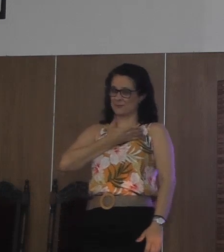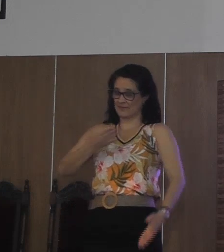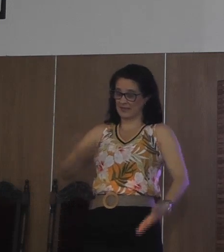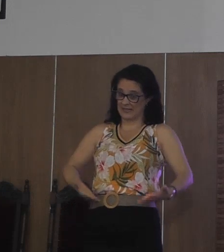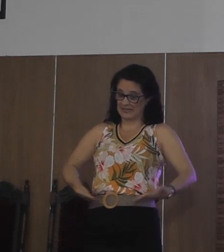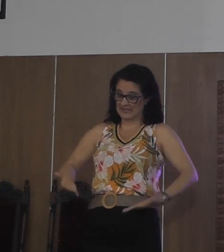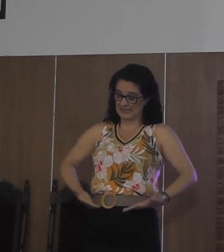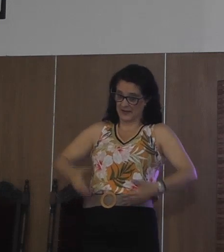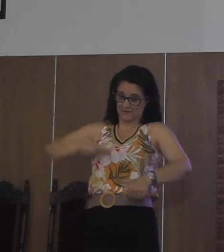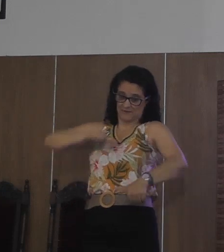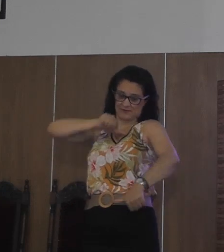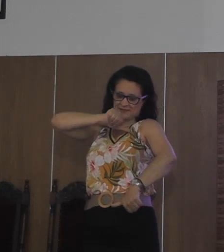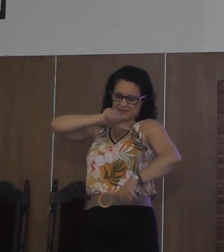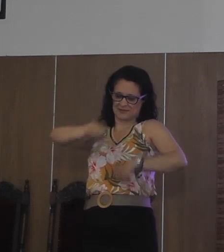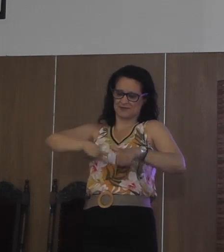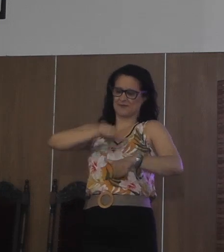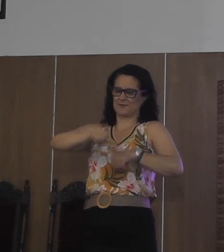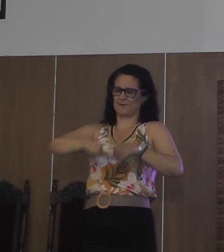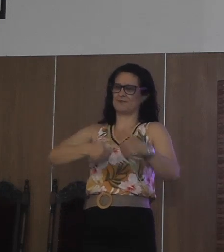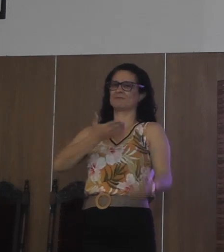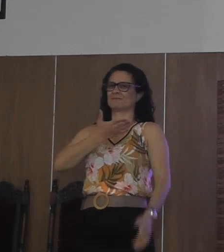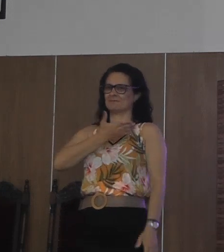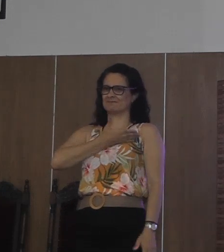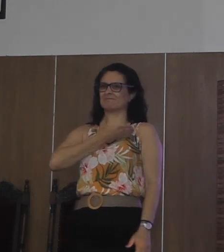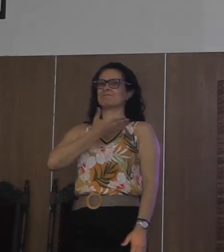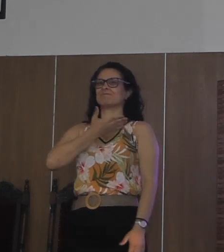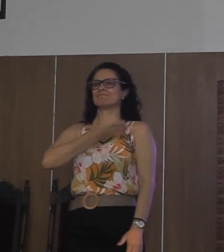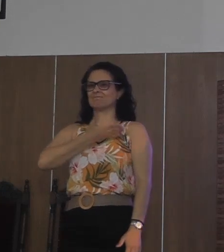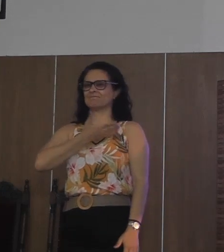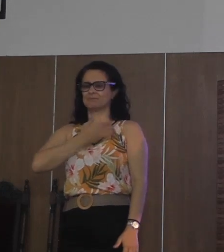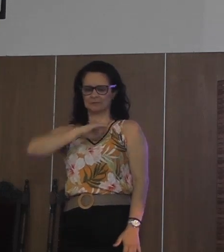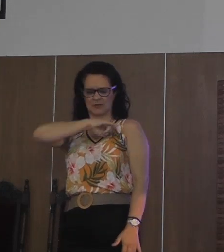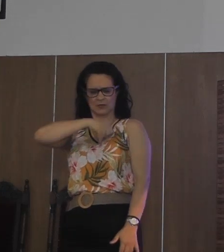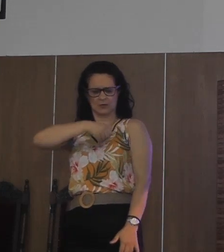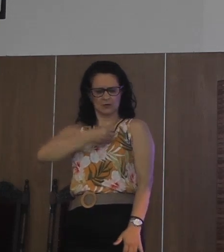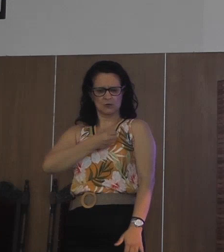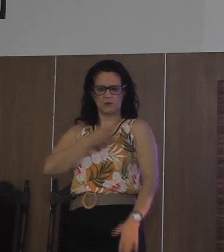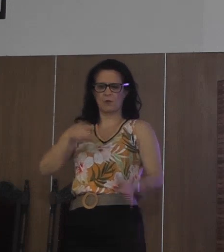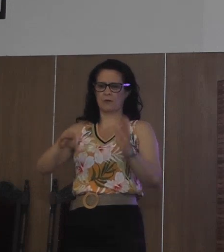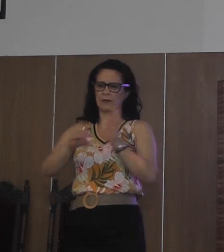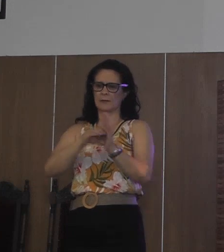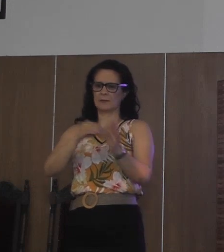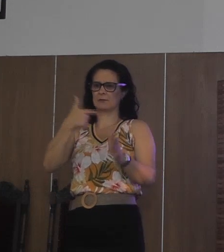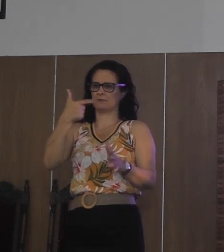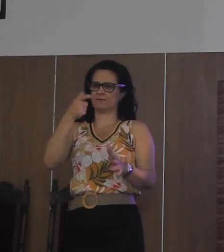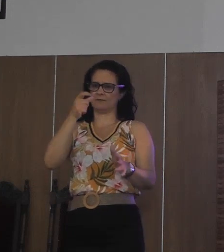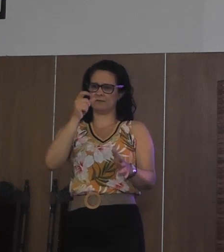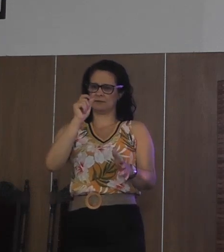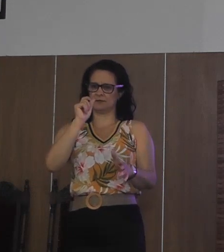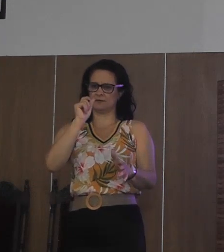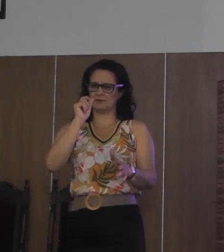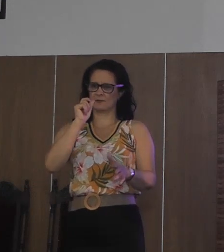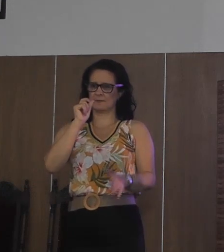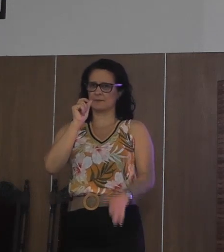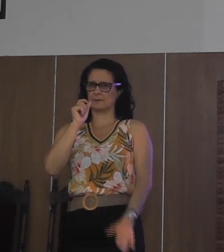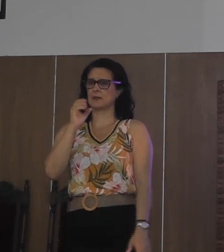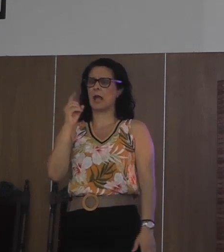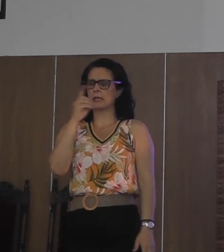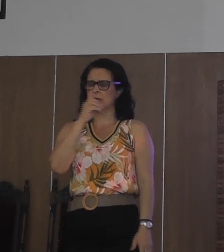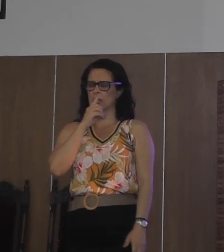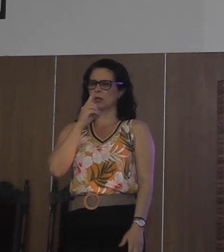pouquinho, agora é amigo. Aí está lá em João 20, primeiro dia da semana, início do